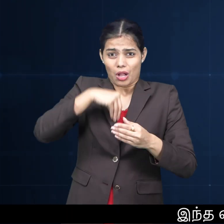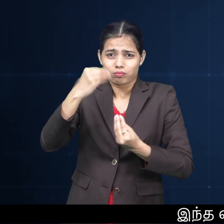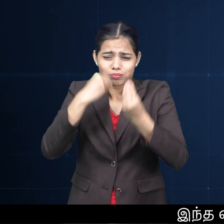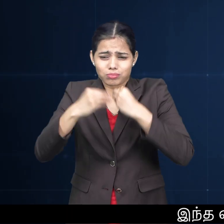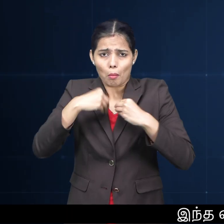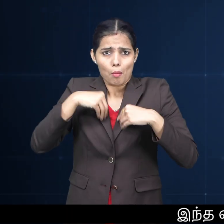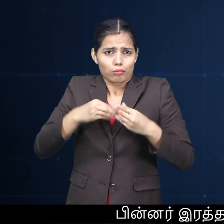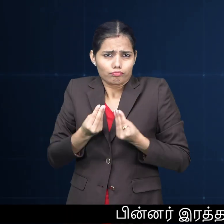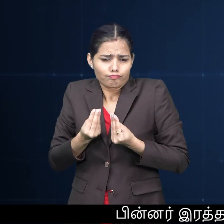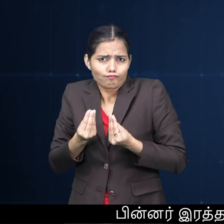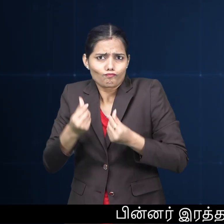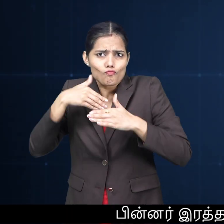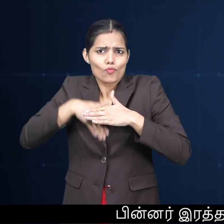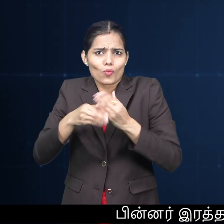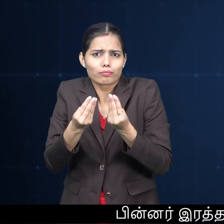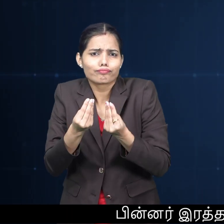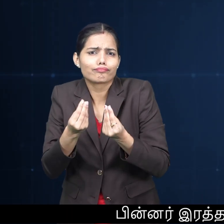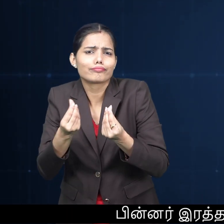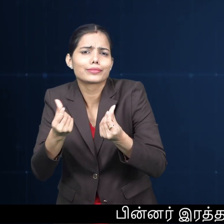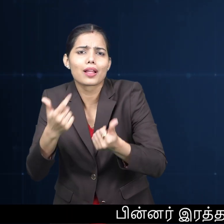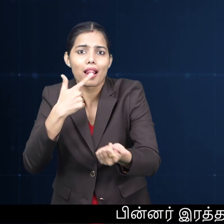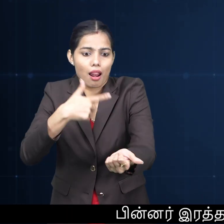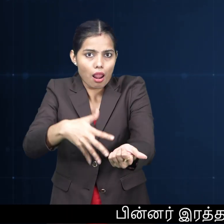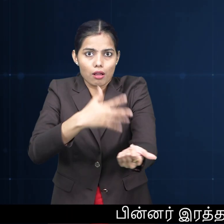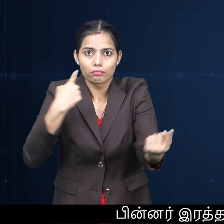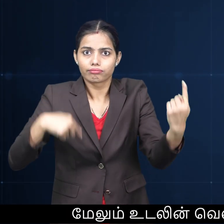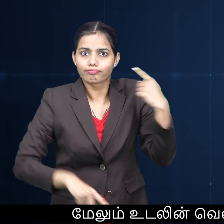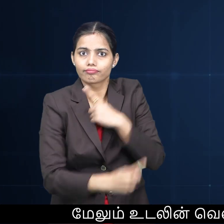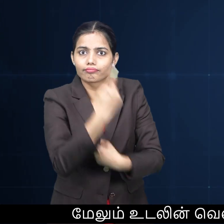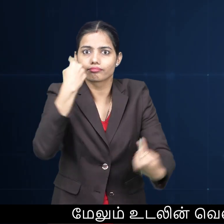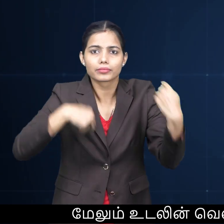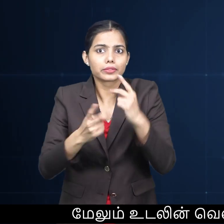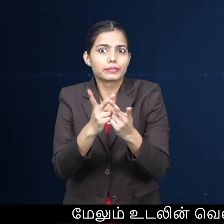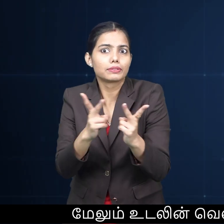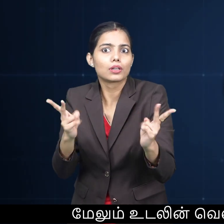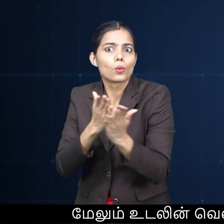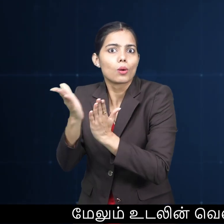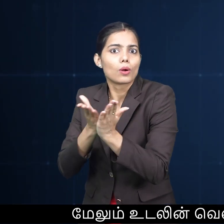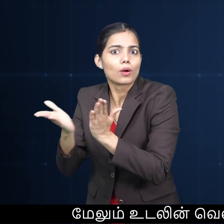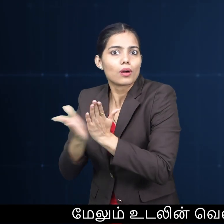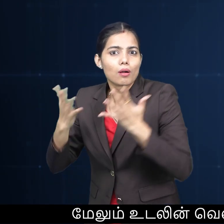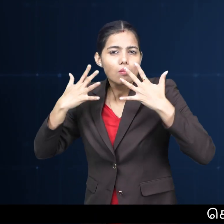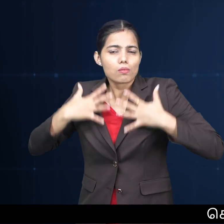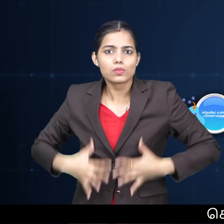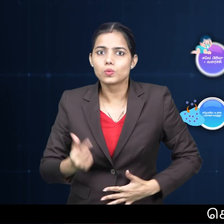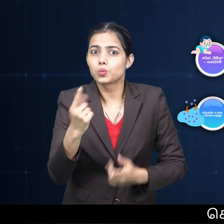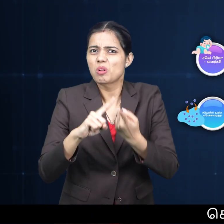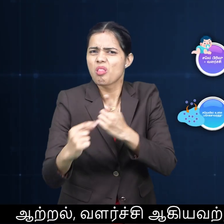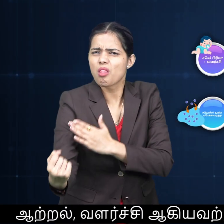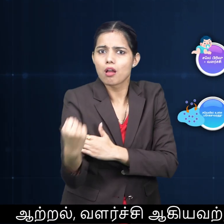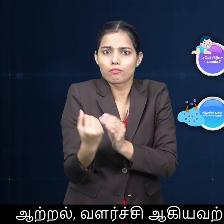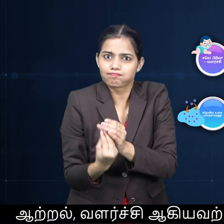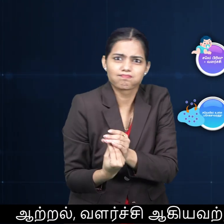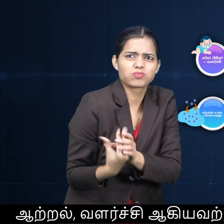இந்த எளிய வடிவங்கள் பின்னர் இரத்தத்தில் உறிஞ்சப்பட்டு உடலின் பல்வேறு பகுதிகளுக்கு கொண்டு செல்லப்பட்டு